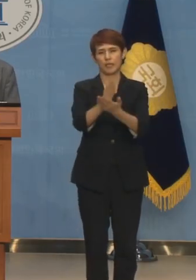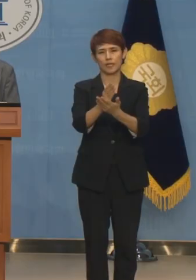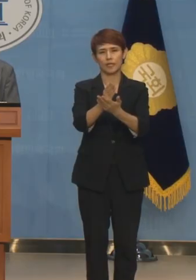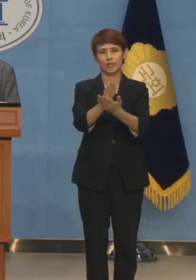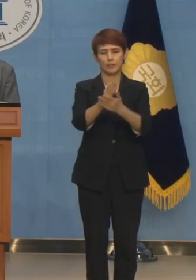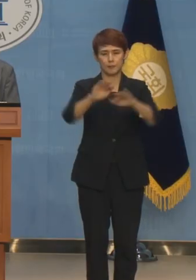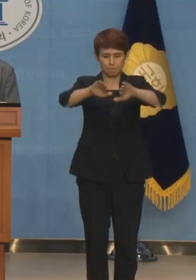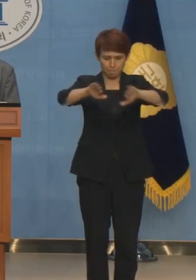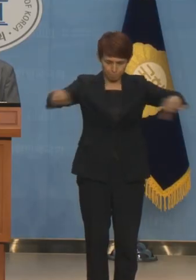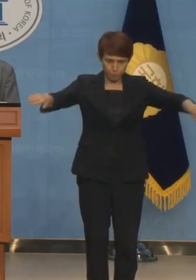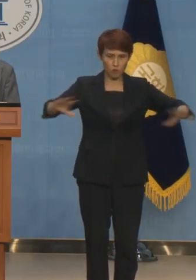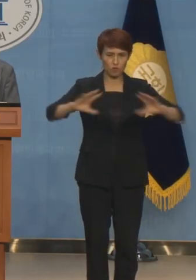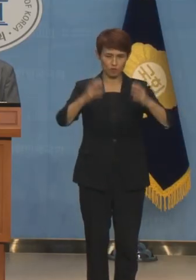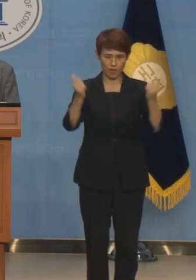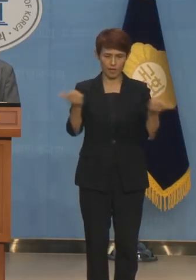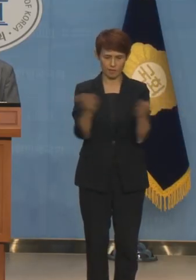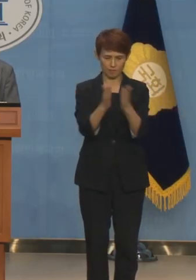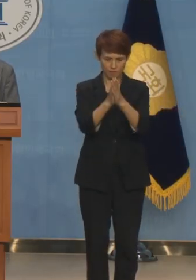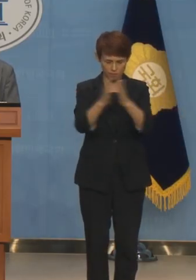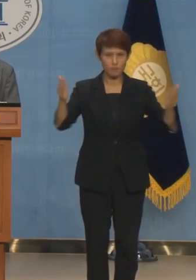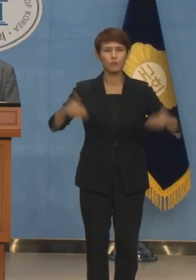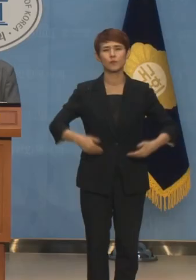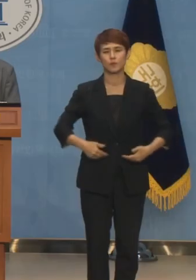본연의 업무로 돌아와야 합니다.